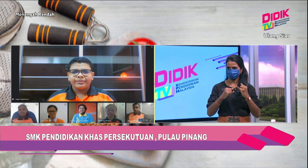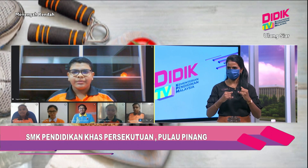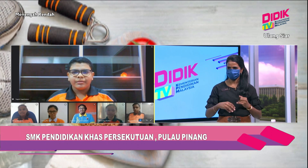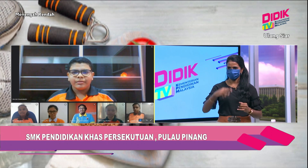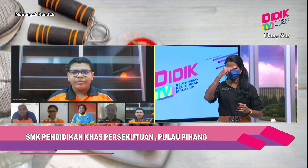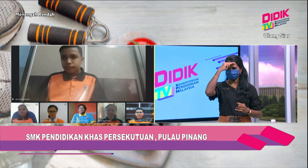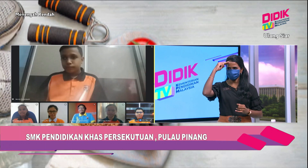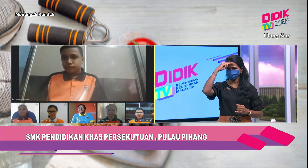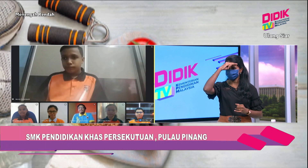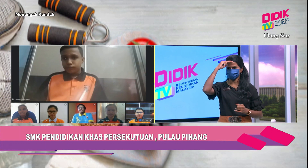Marvish. Marvish.